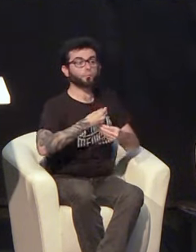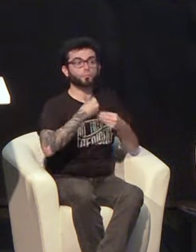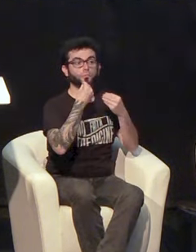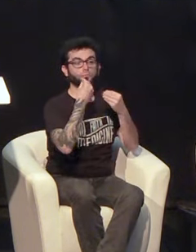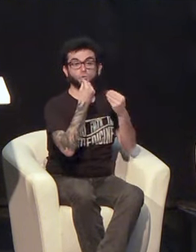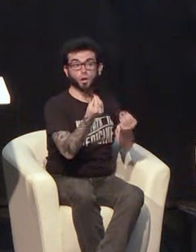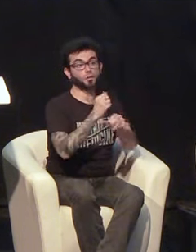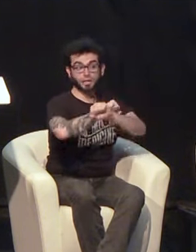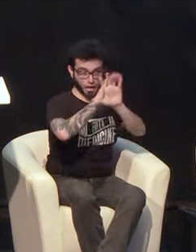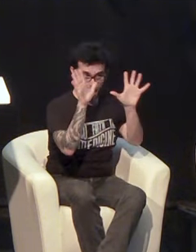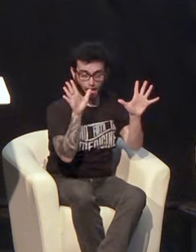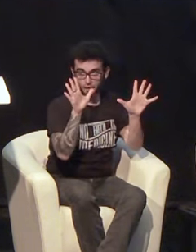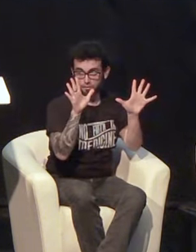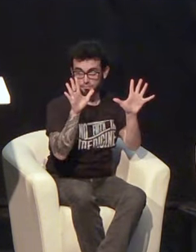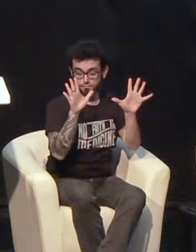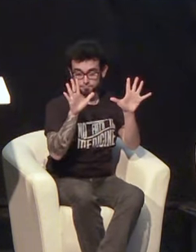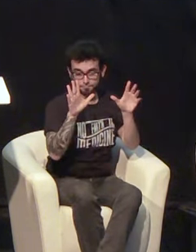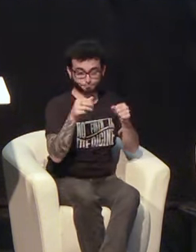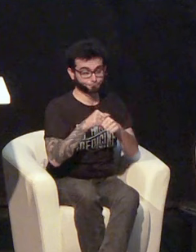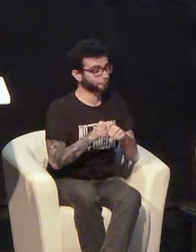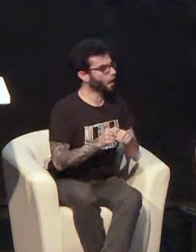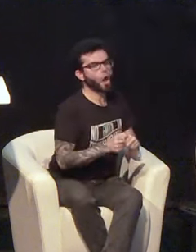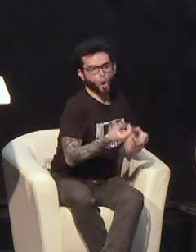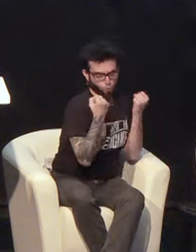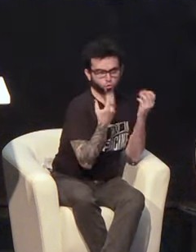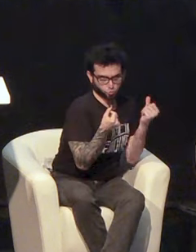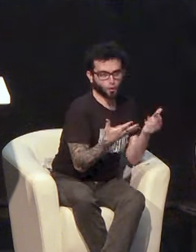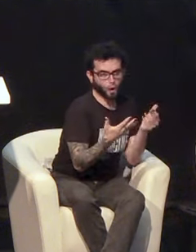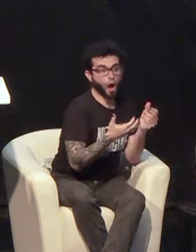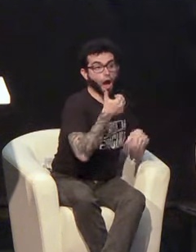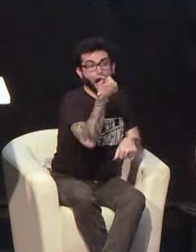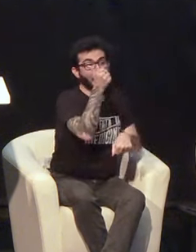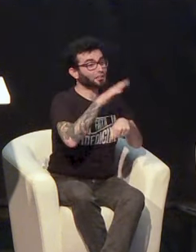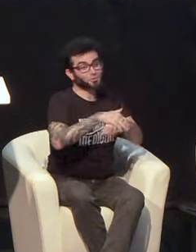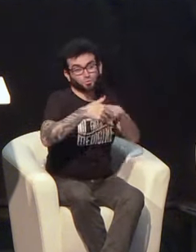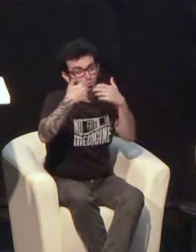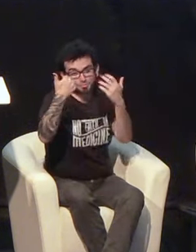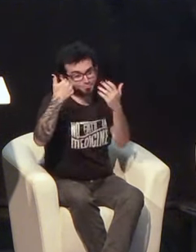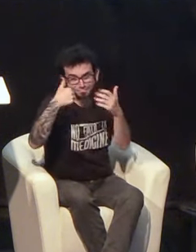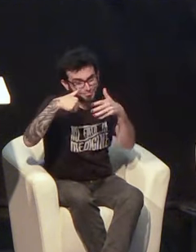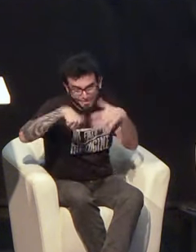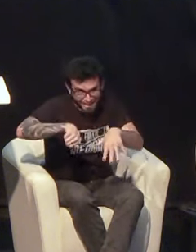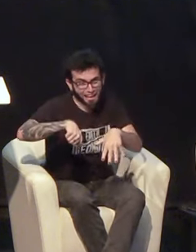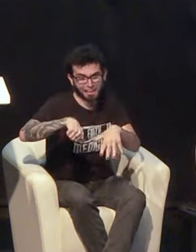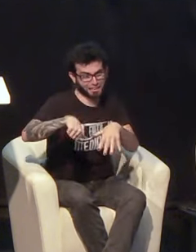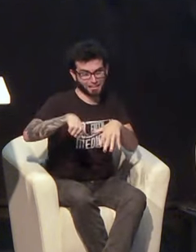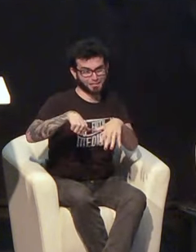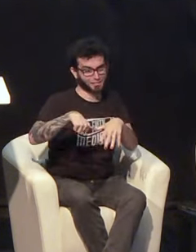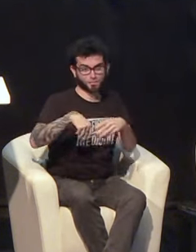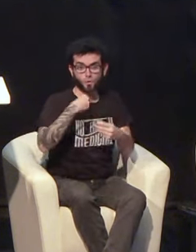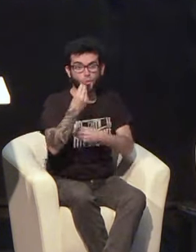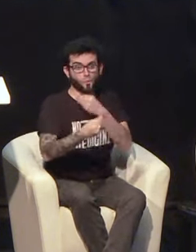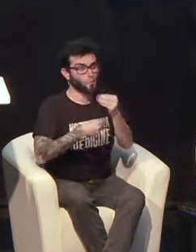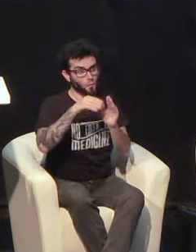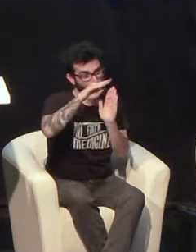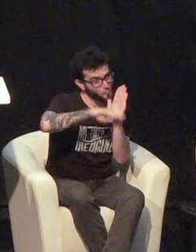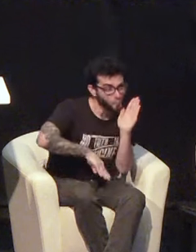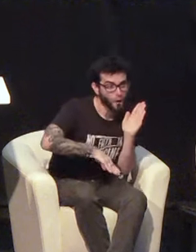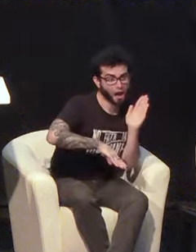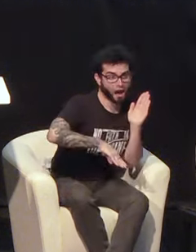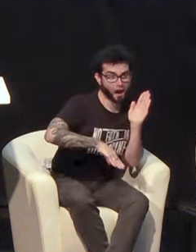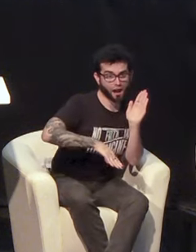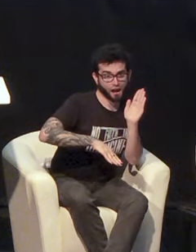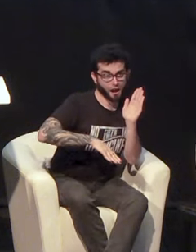taille de l'interprète doit représenter un tiers de l'écran. Et souvent en fait, on est sur un